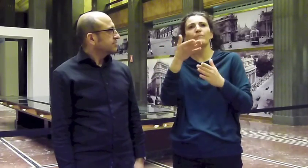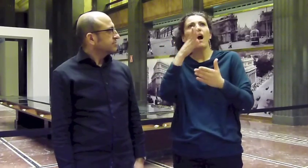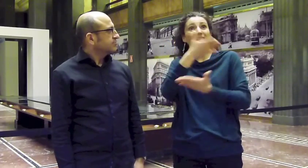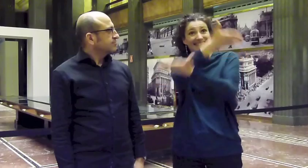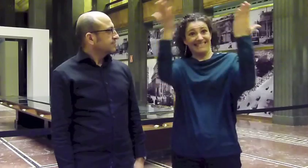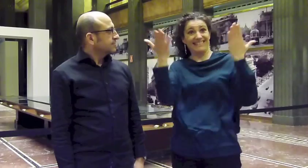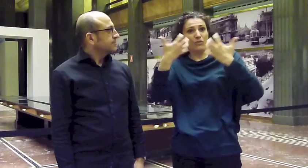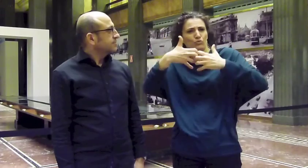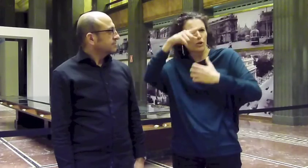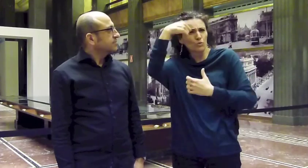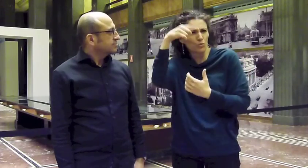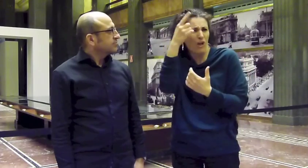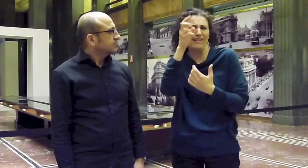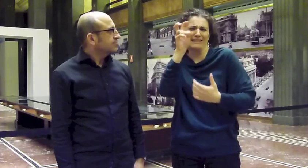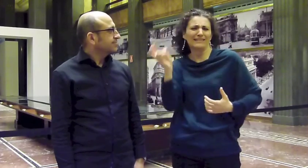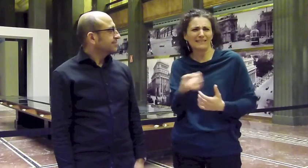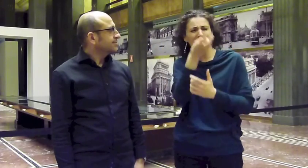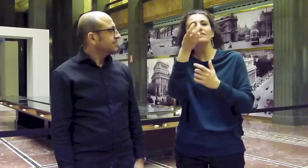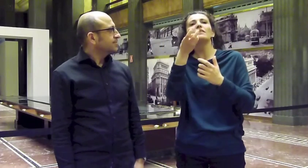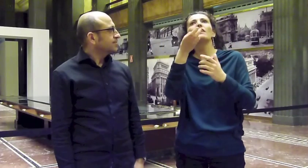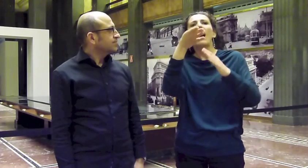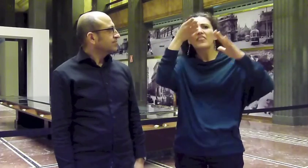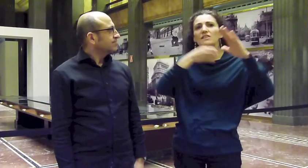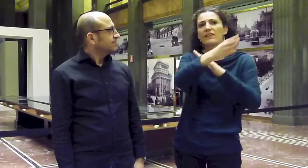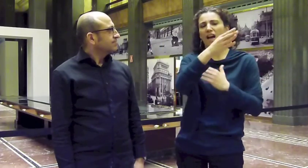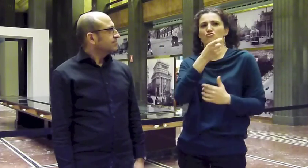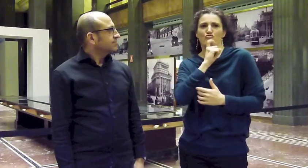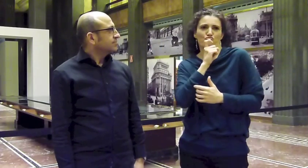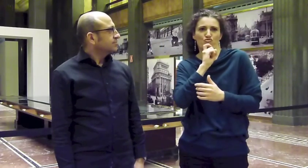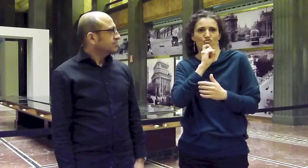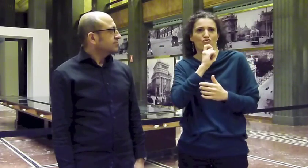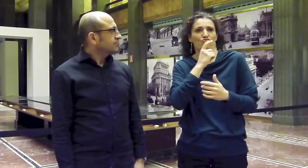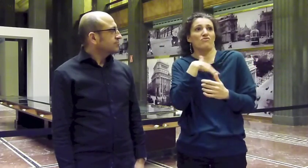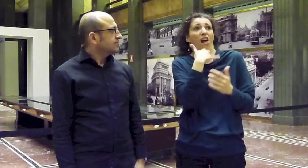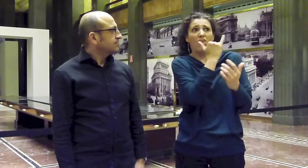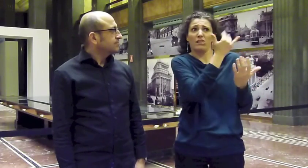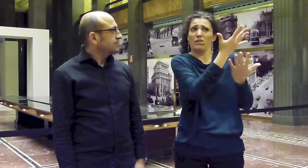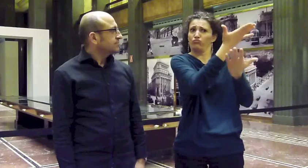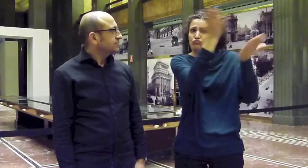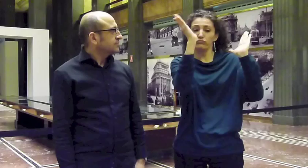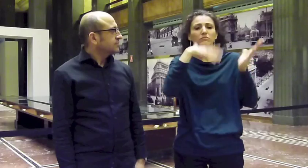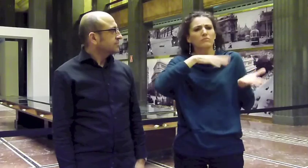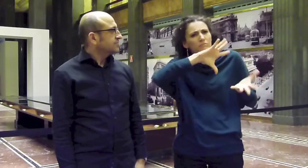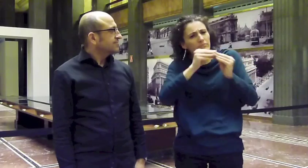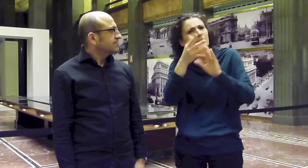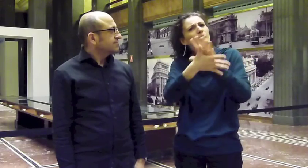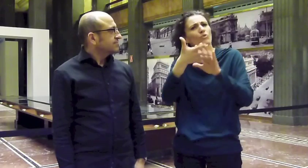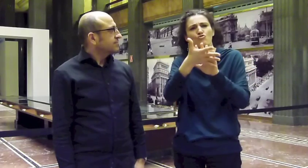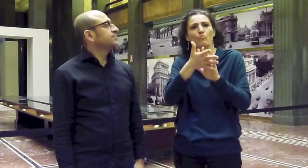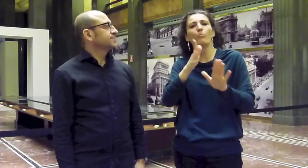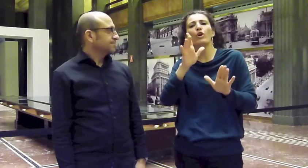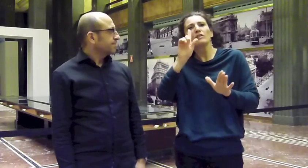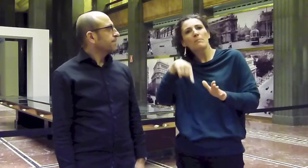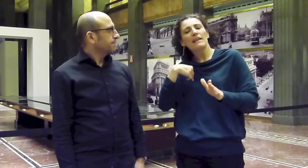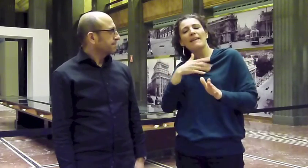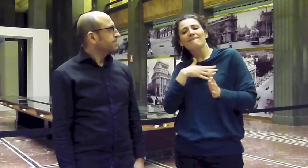de vista. Uno se centra en el que en este momento las industrias culturales están hablando de la accesibilidad y queremos ver cómo